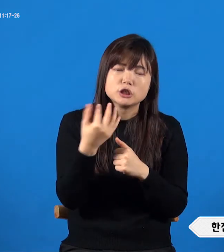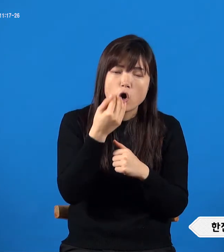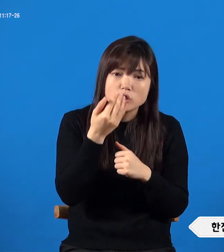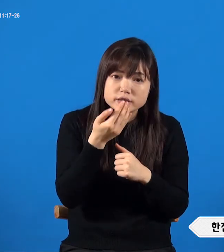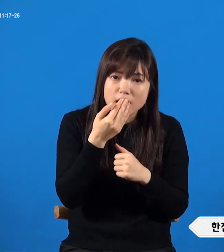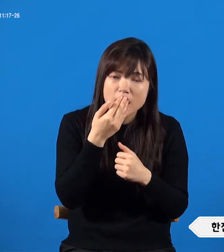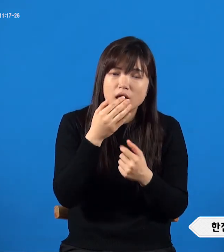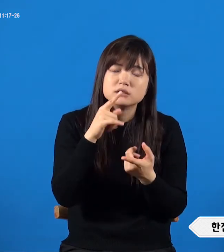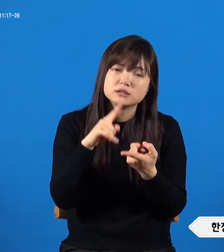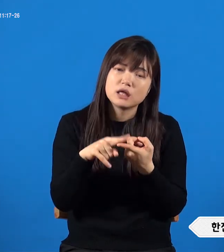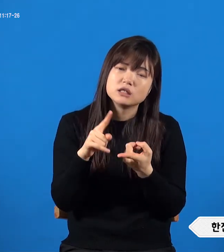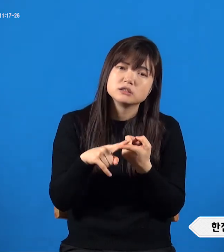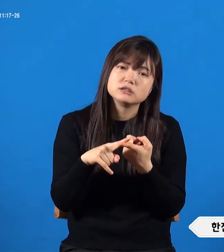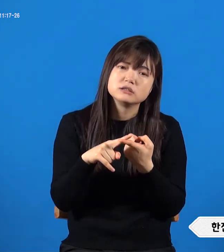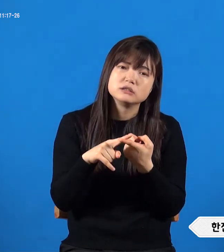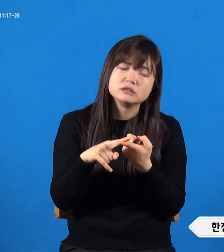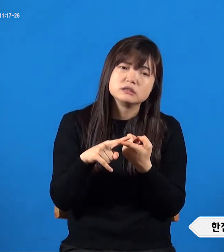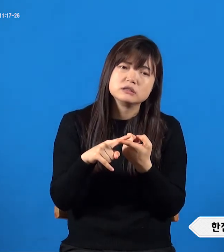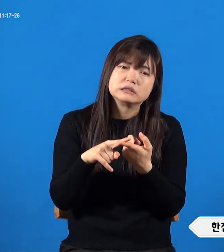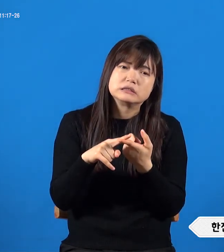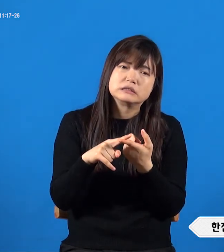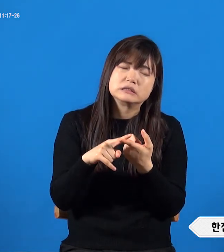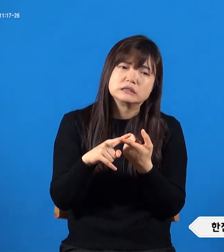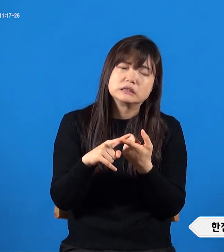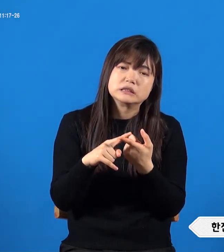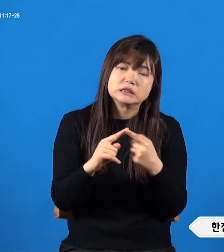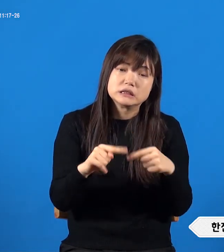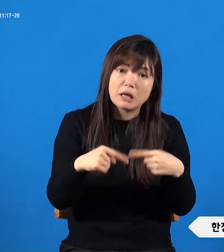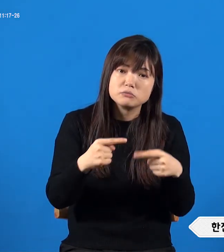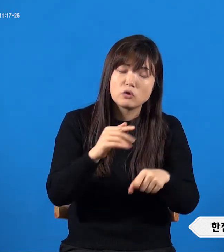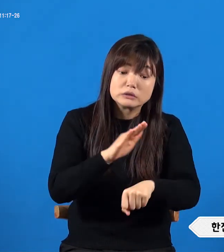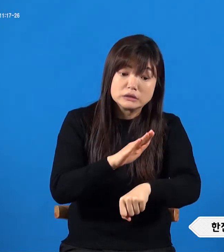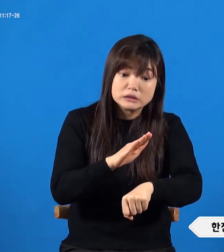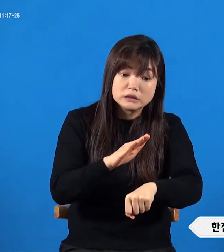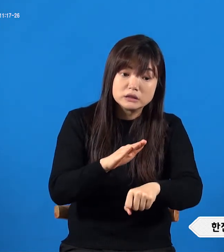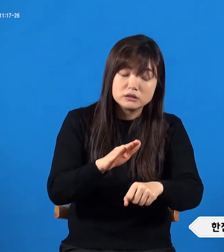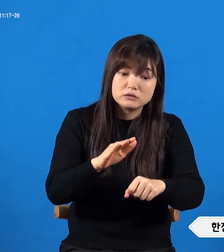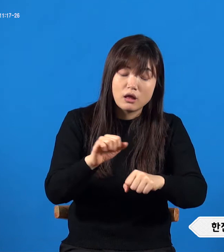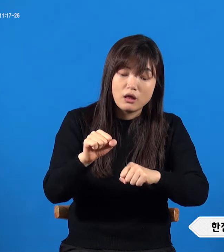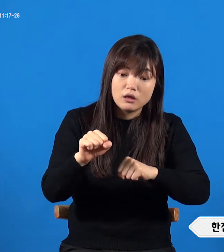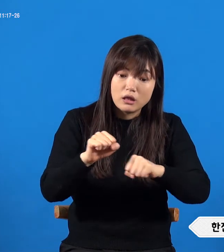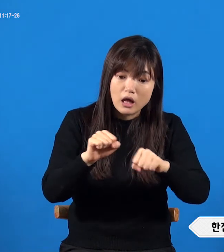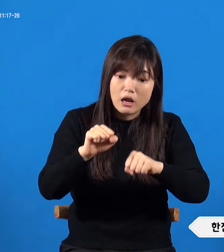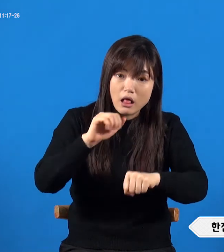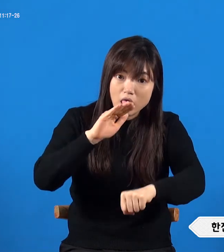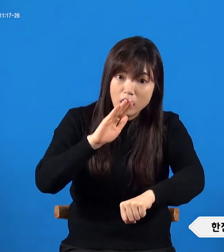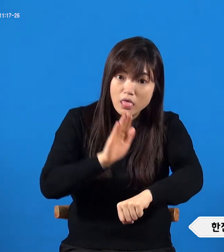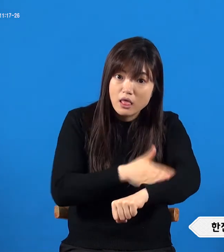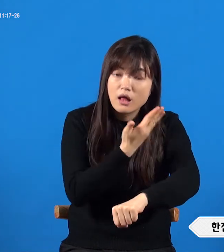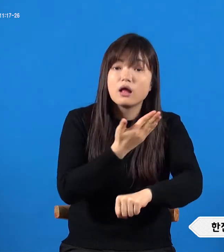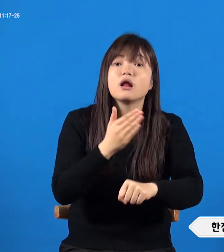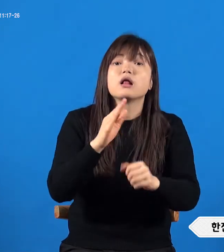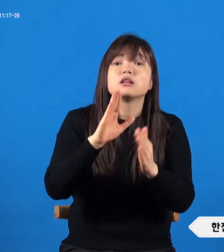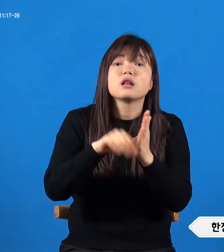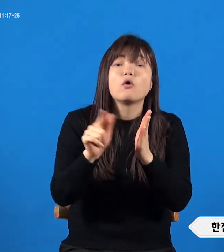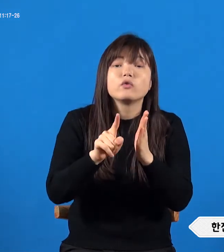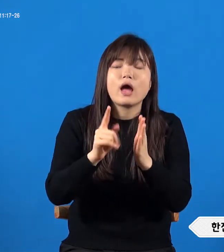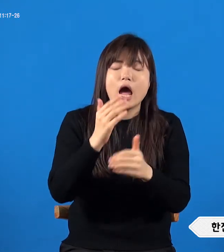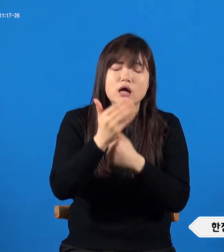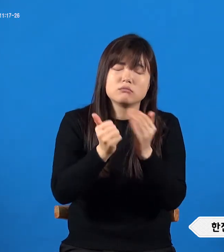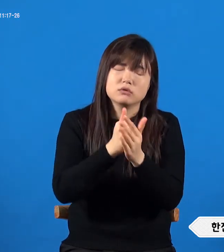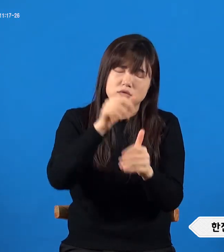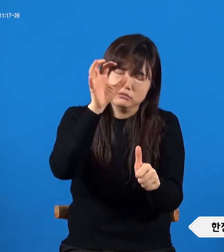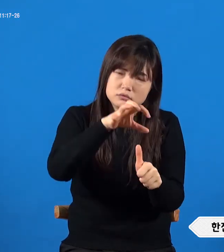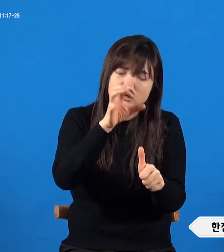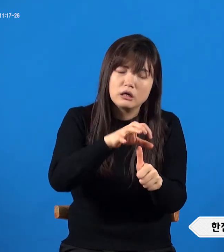잘못 이렇게 참여할 때에 하나님께서 엄하게 징계하신다는 말입니다.